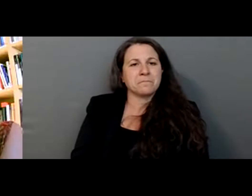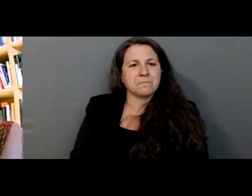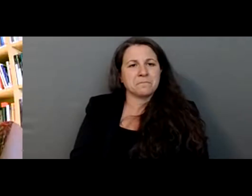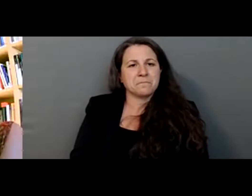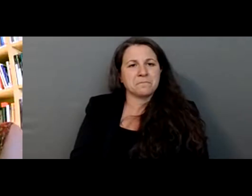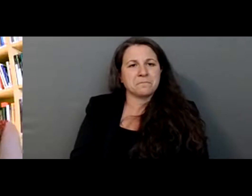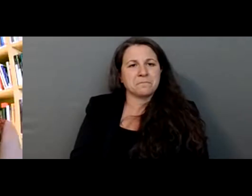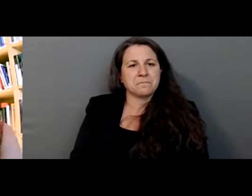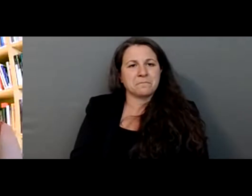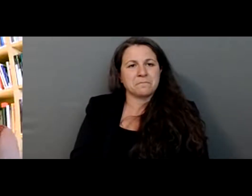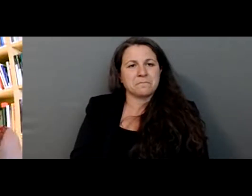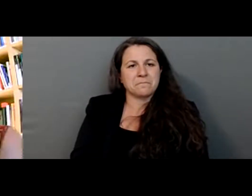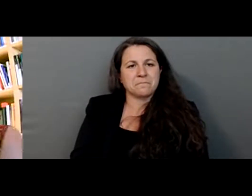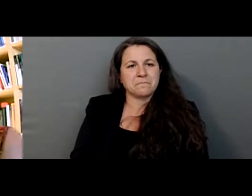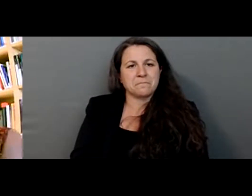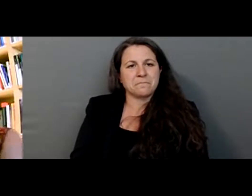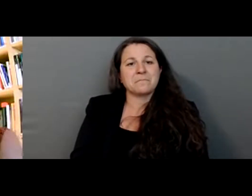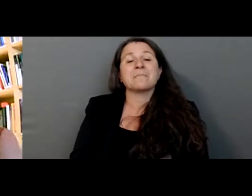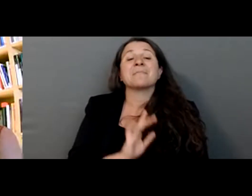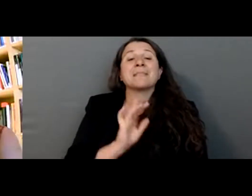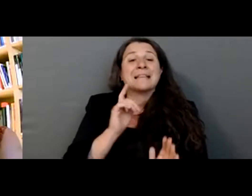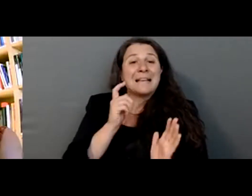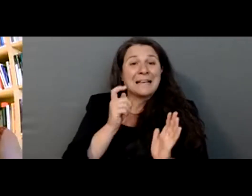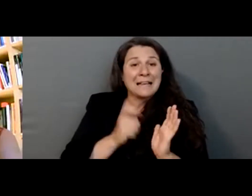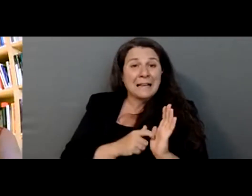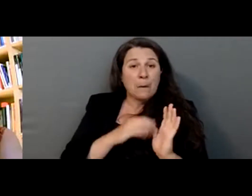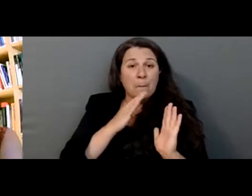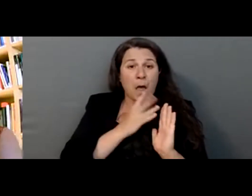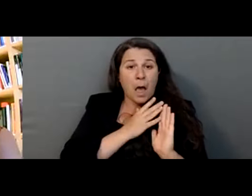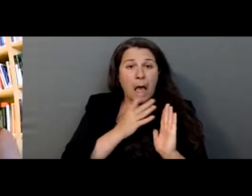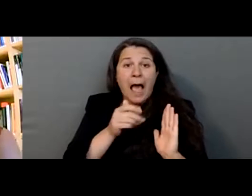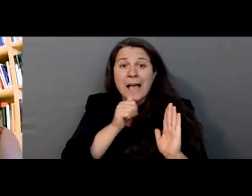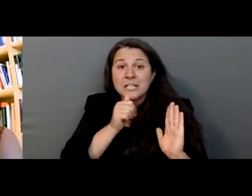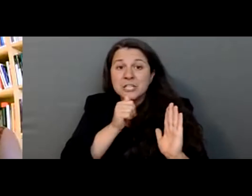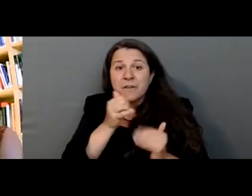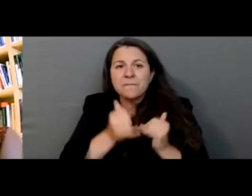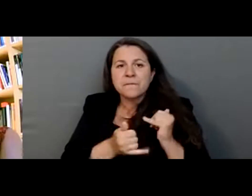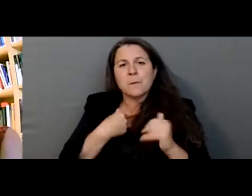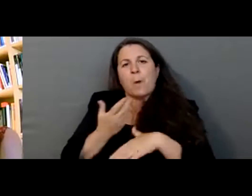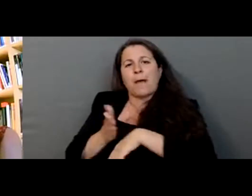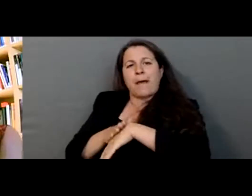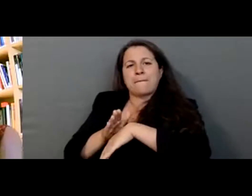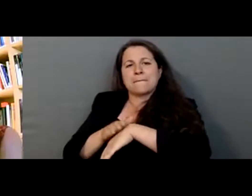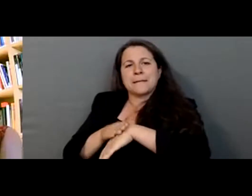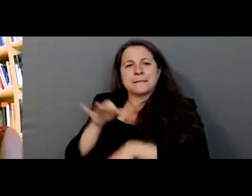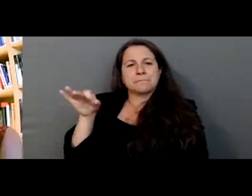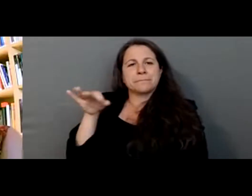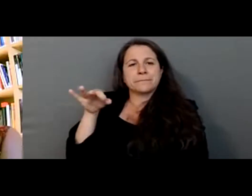pour les inviter à conclure dans les 30 prochaines secondes lorsque le temps imparti aura été